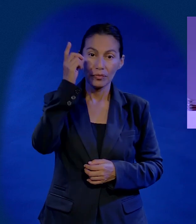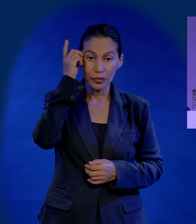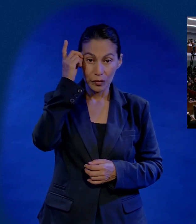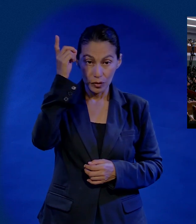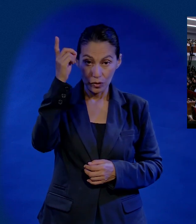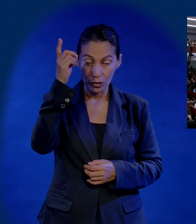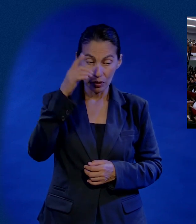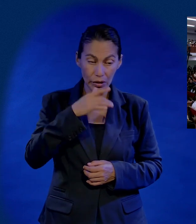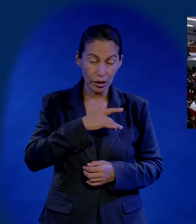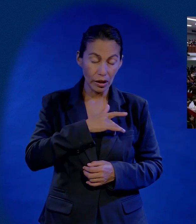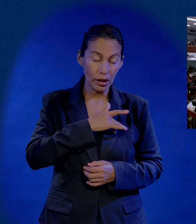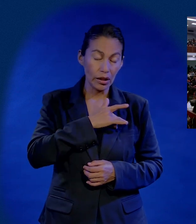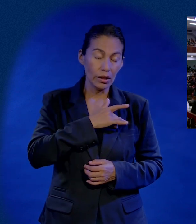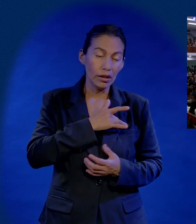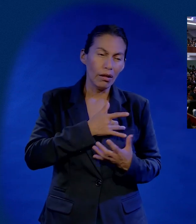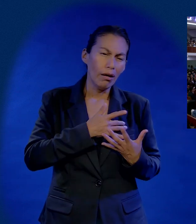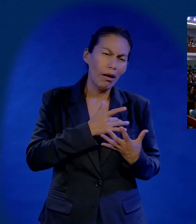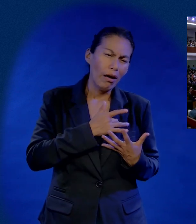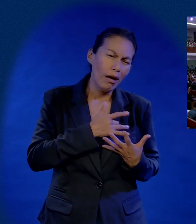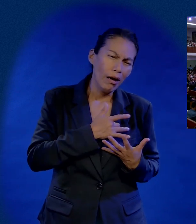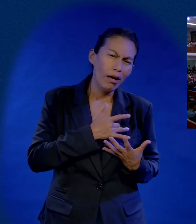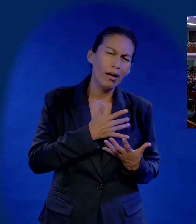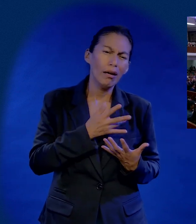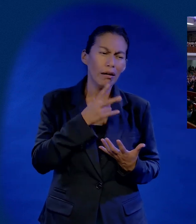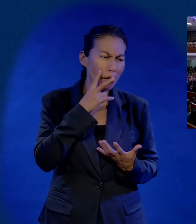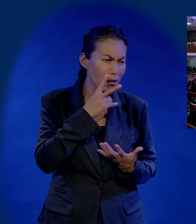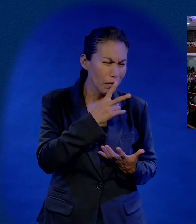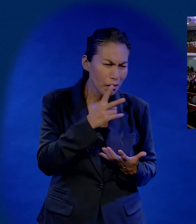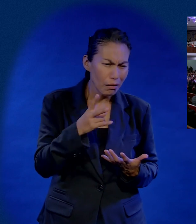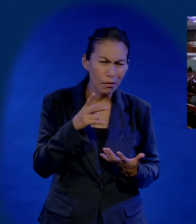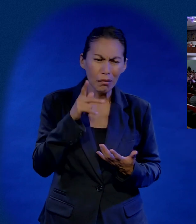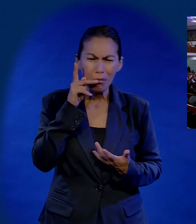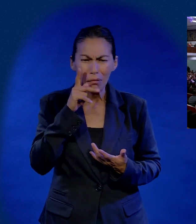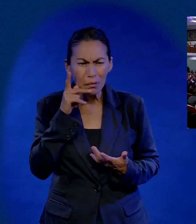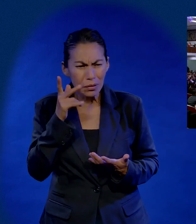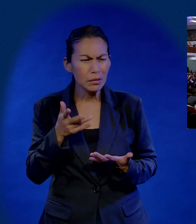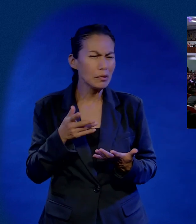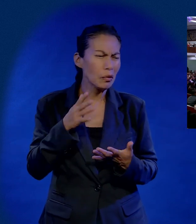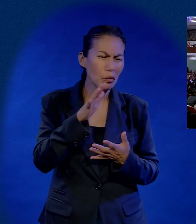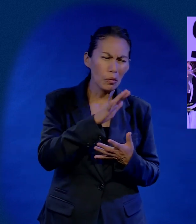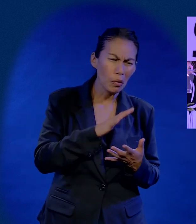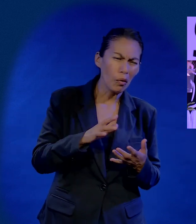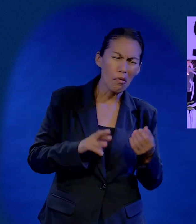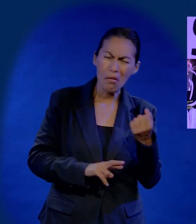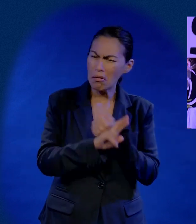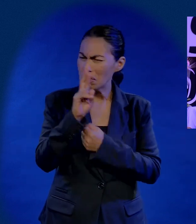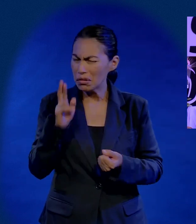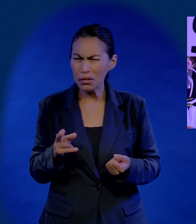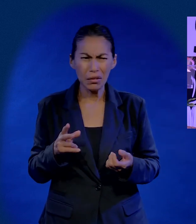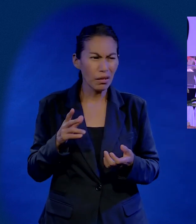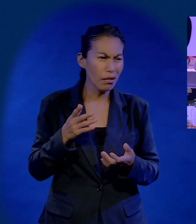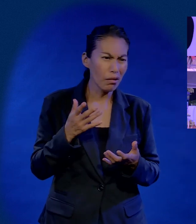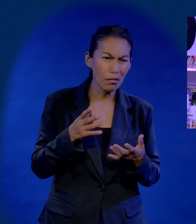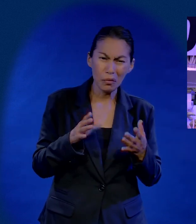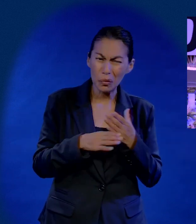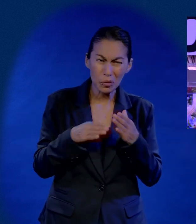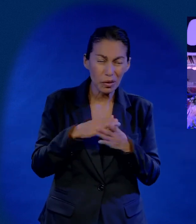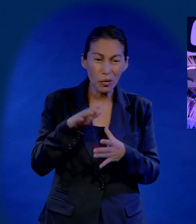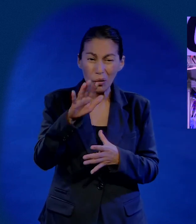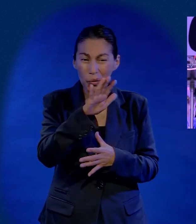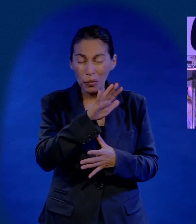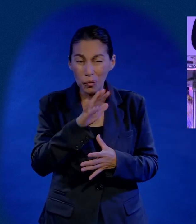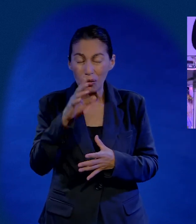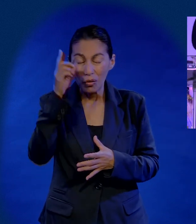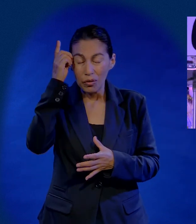ve. Con el corazón con el que Dios palpita. Que veamos el adulterio, que veamos los vicios,